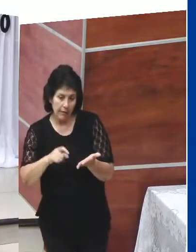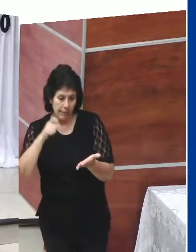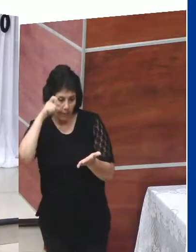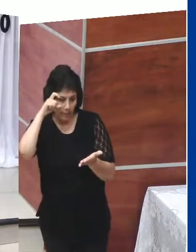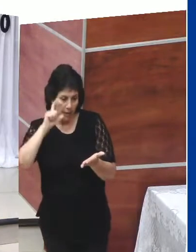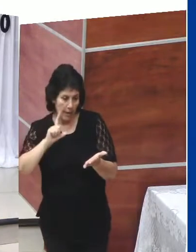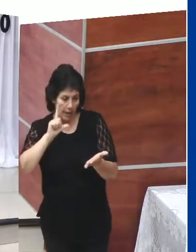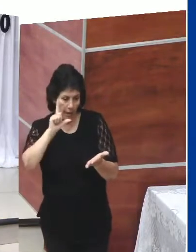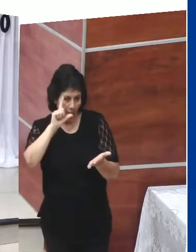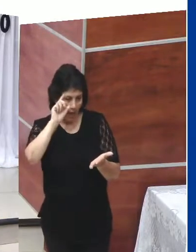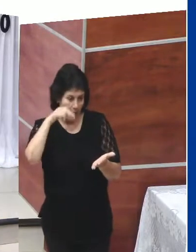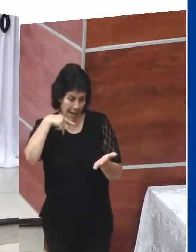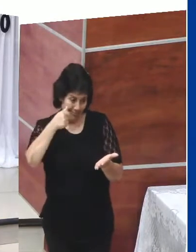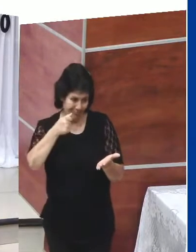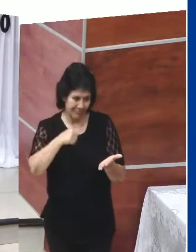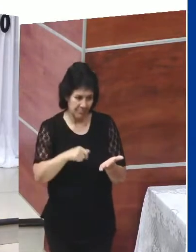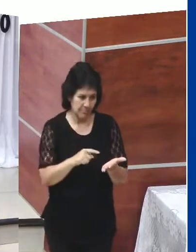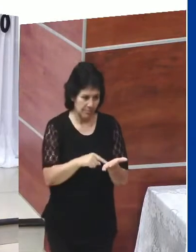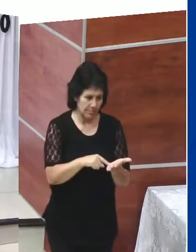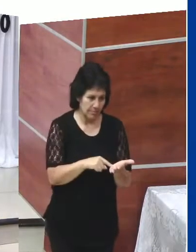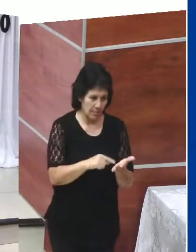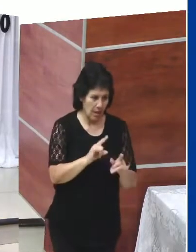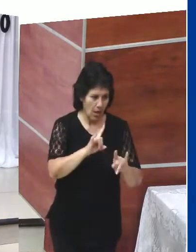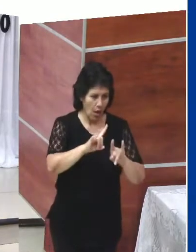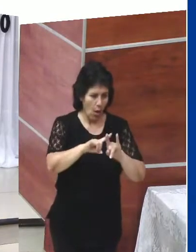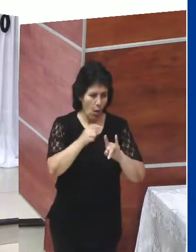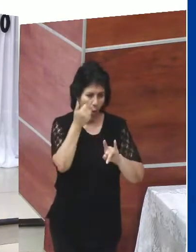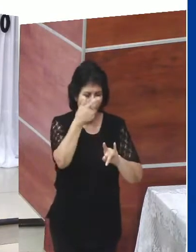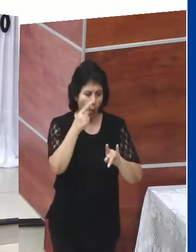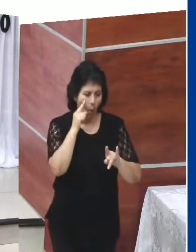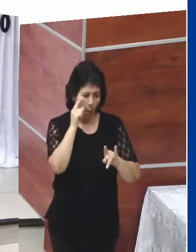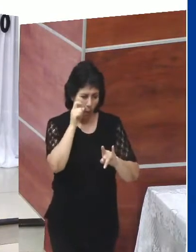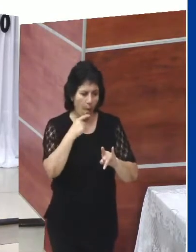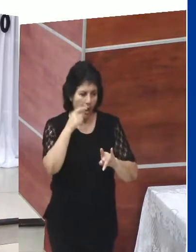Biblia. Claro, pero para eso necesitamos tiempo.